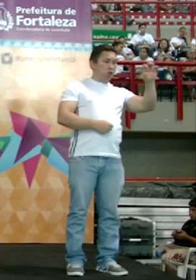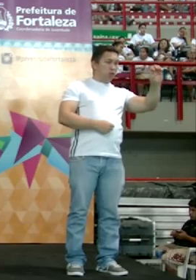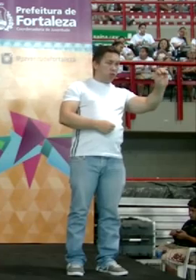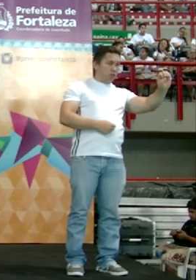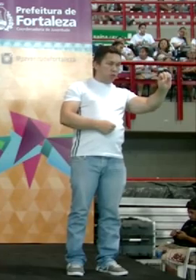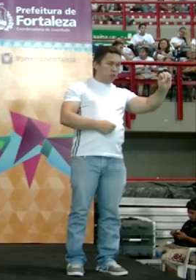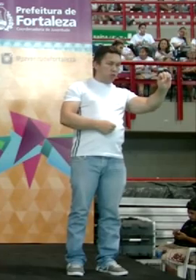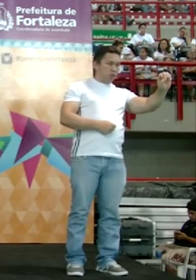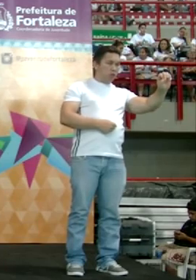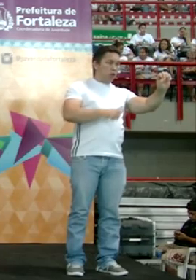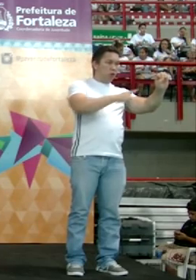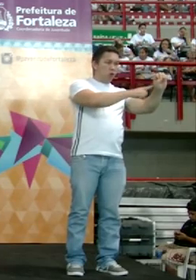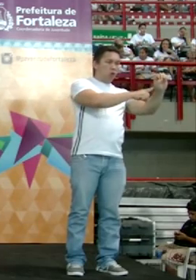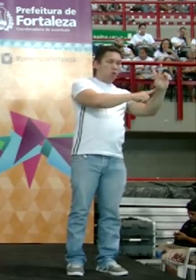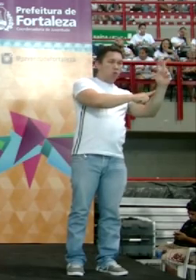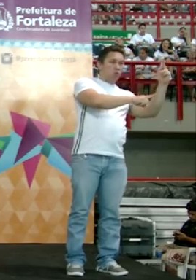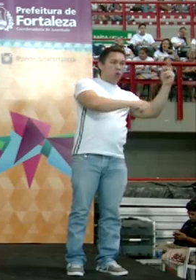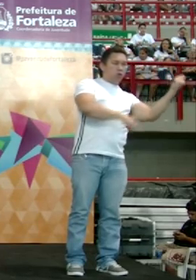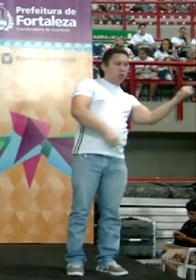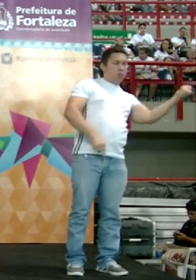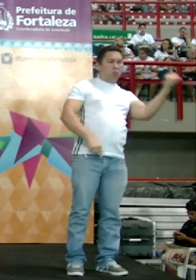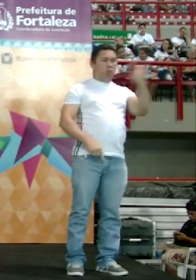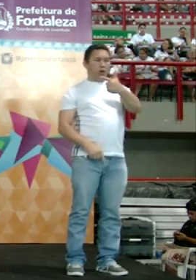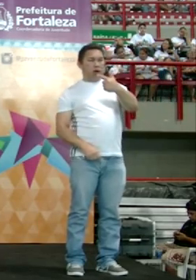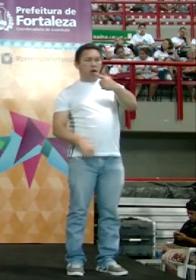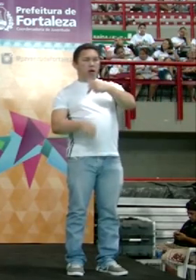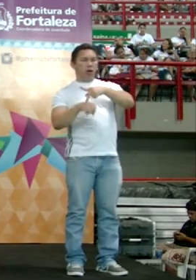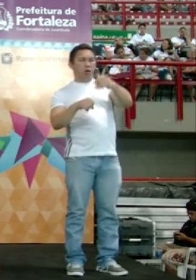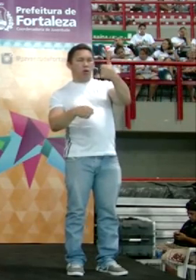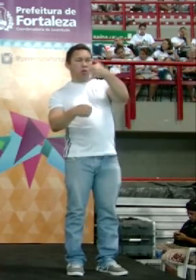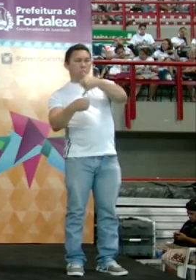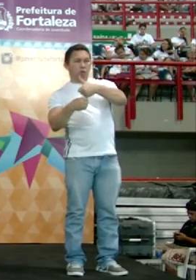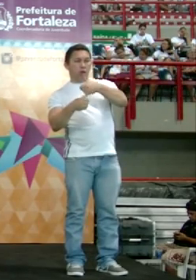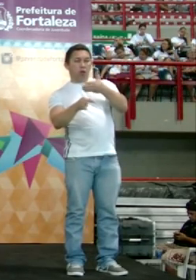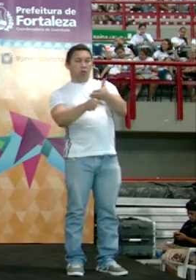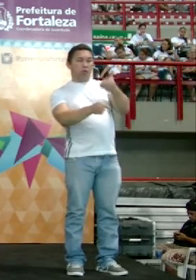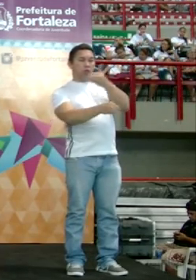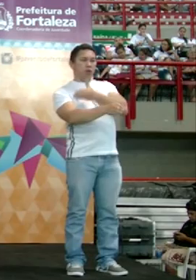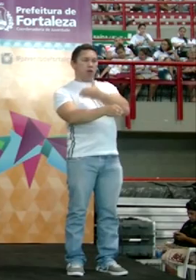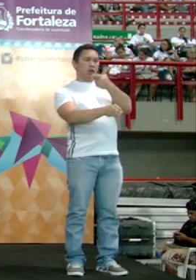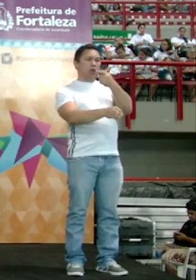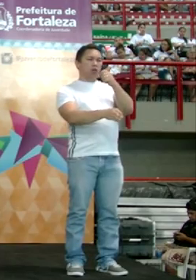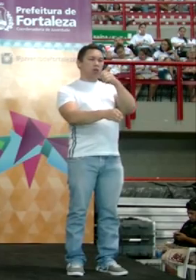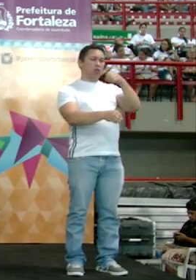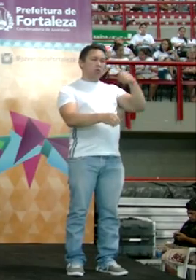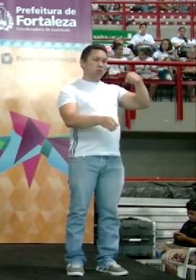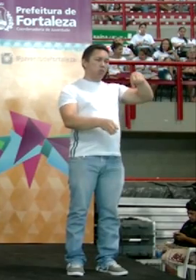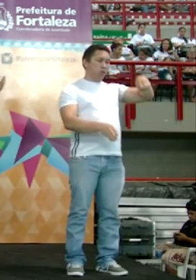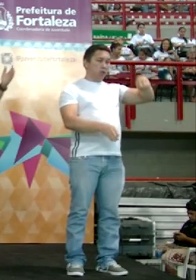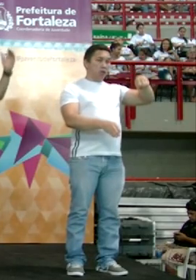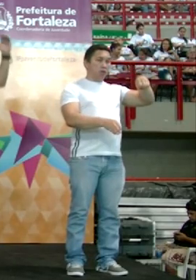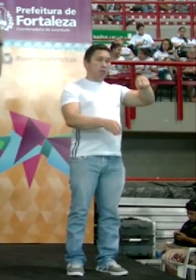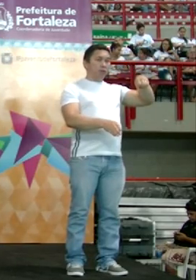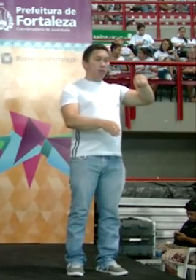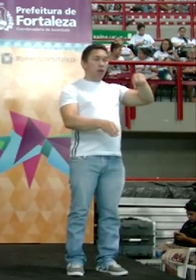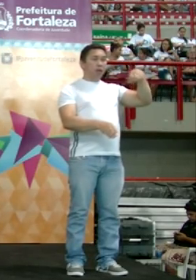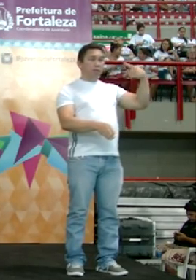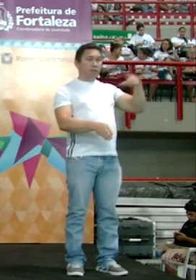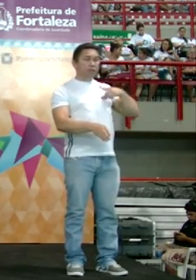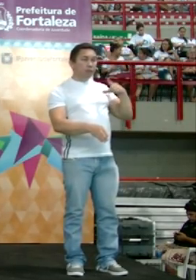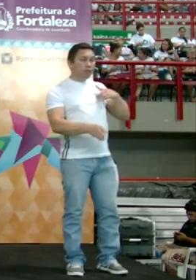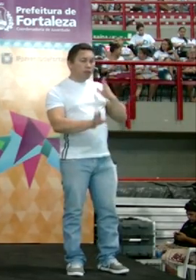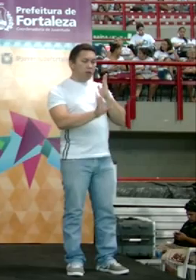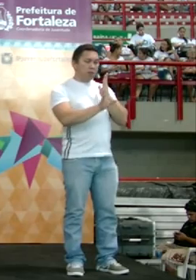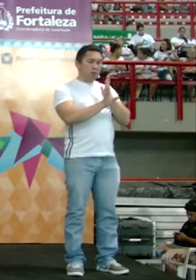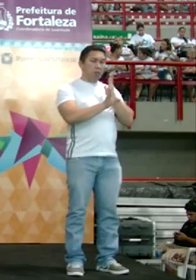petróleo em termos de matriz energética mundial. Mas isso foi antes de 2009. Por quê? Porque antes de 2009 as